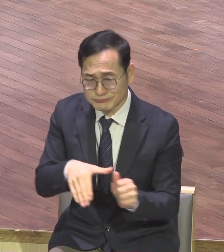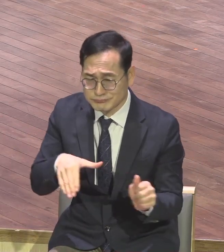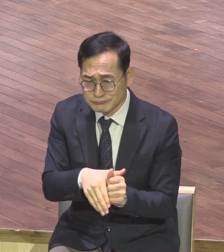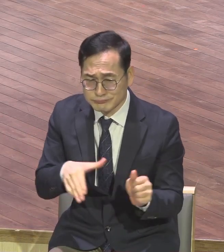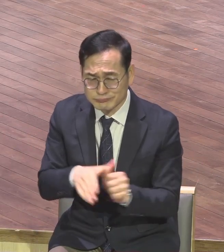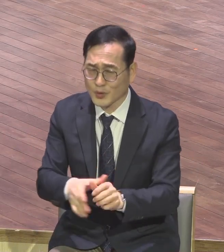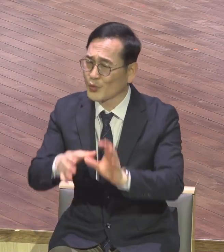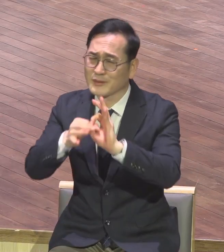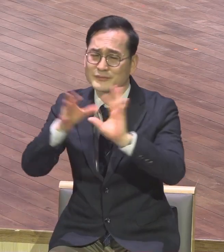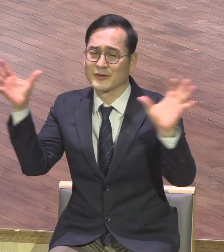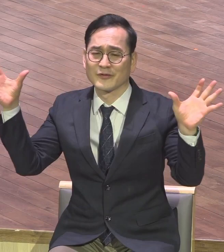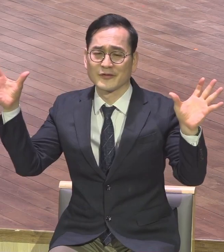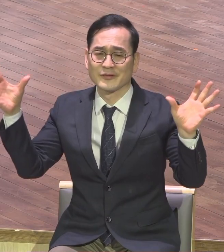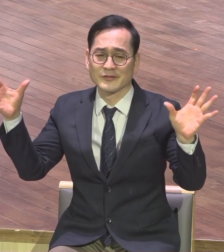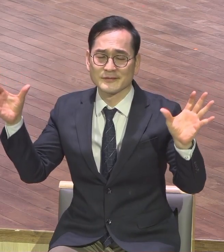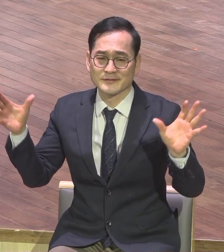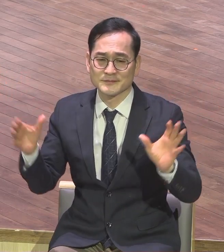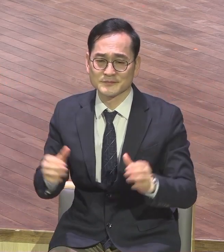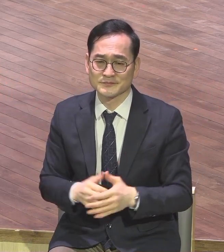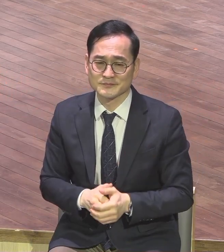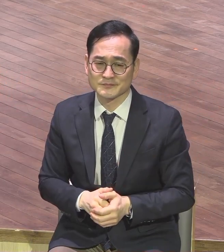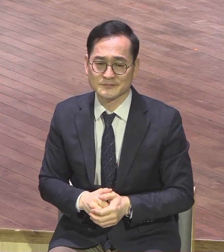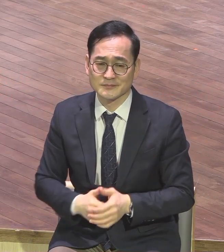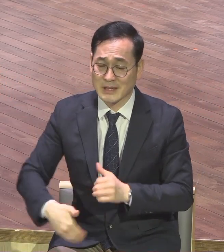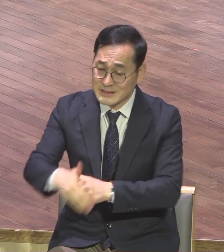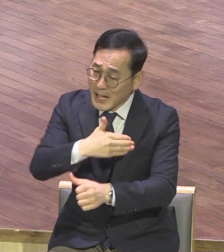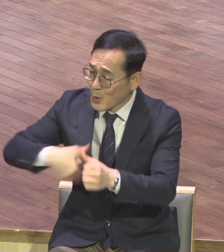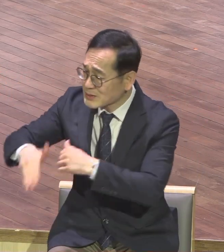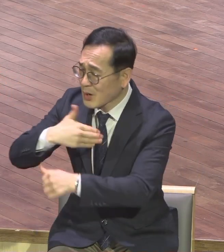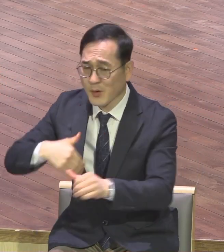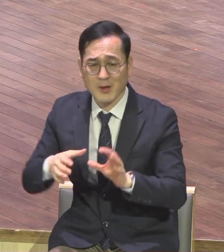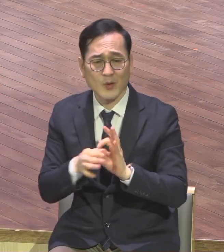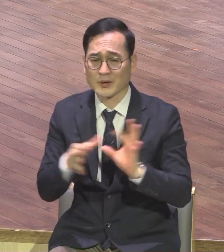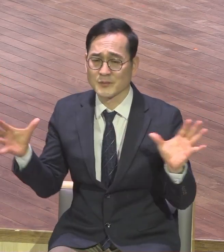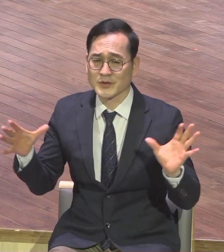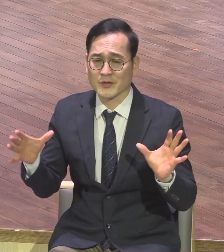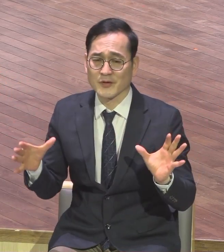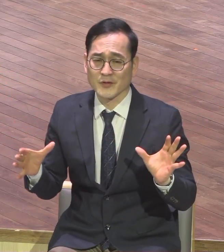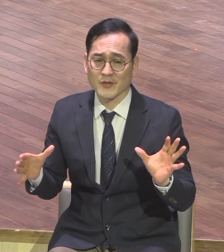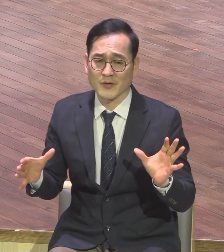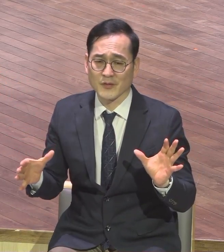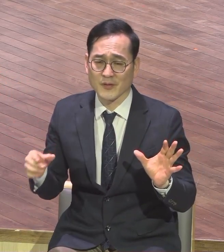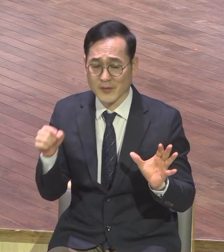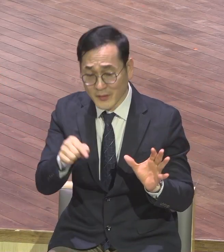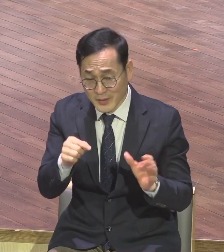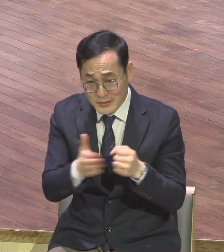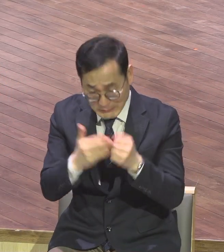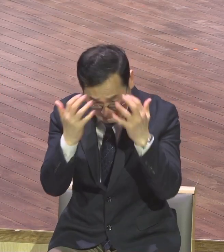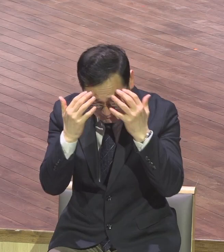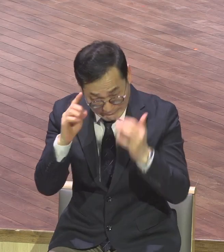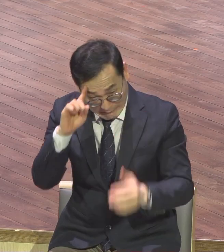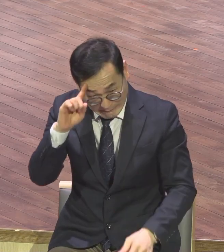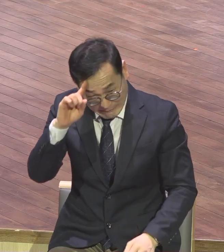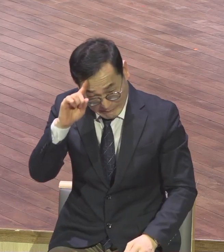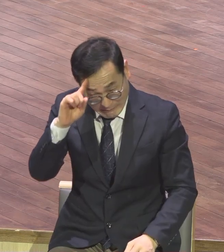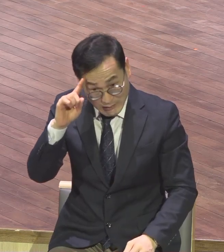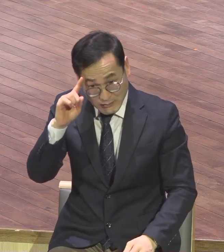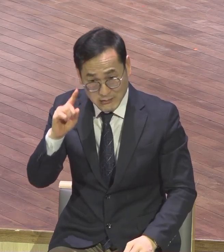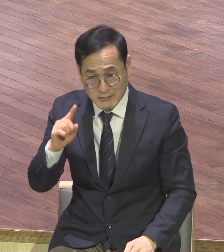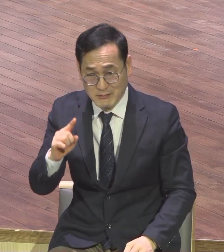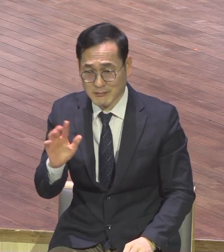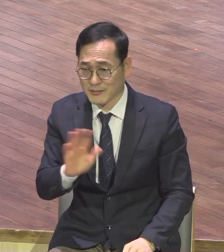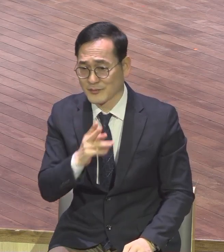때나 어떤 상황 속에서도 그것이 문제가 되지 않았다는 거예요. 엄청나지요.